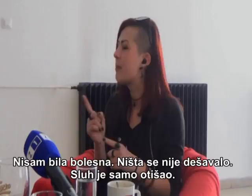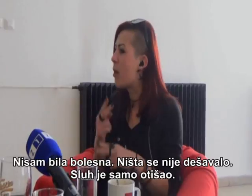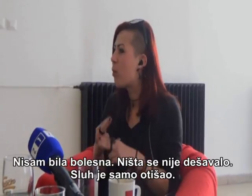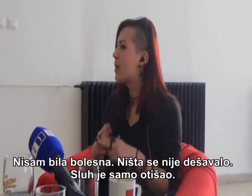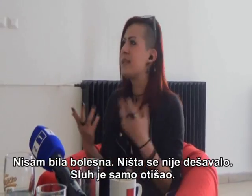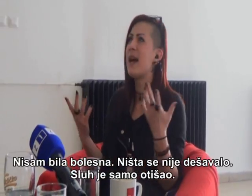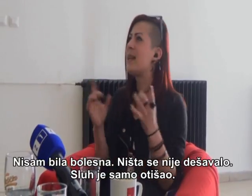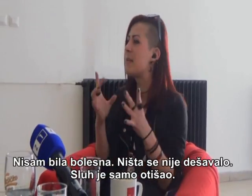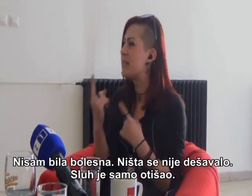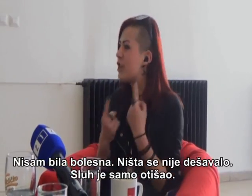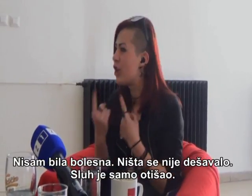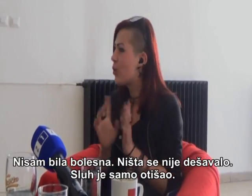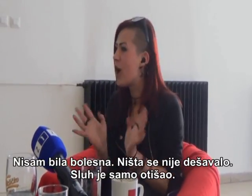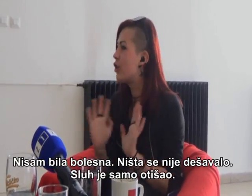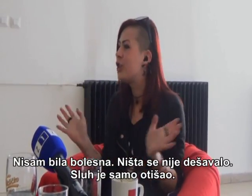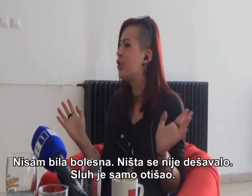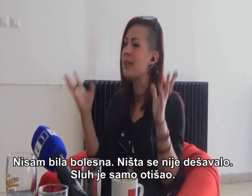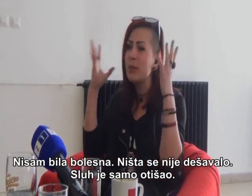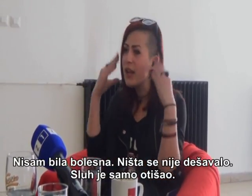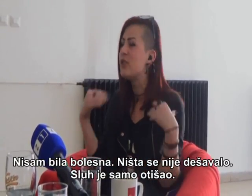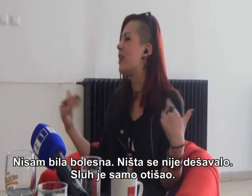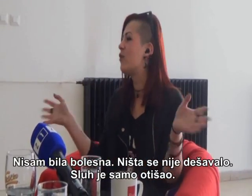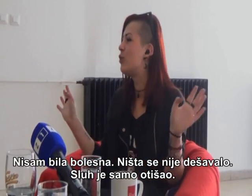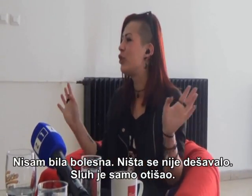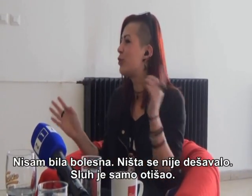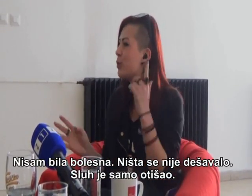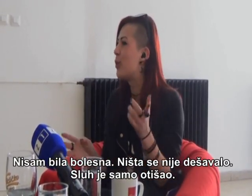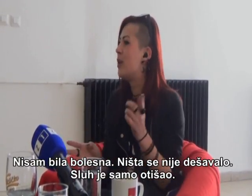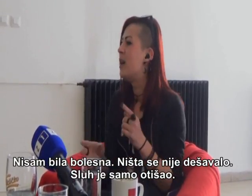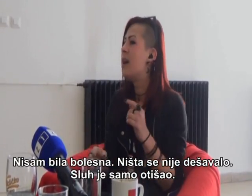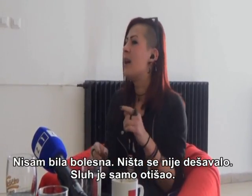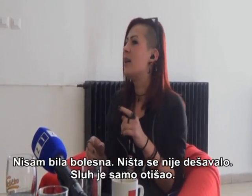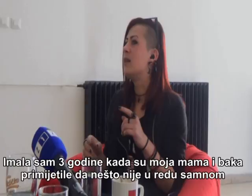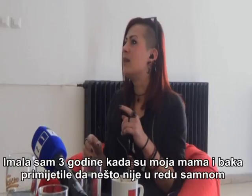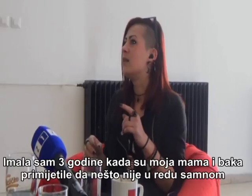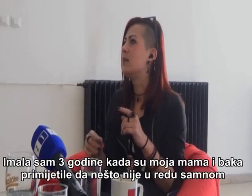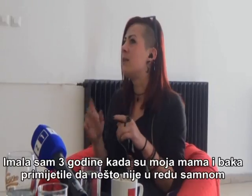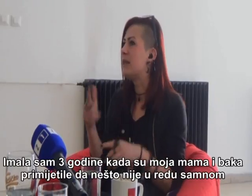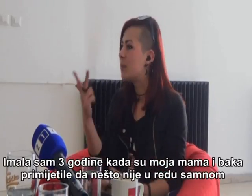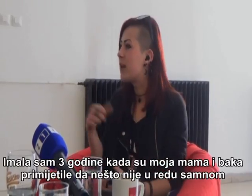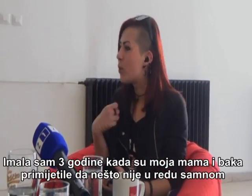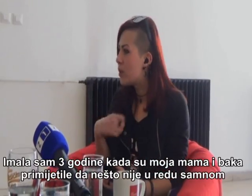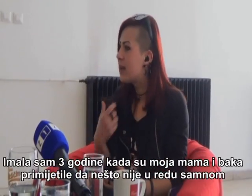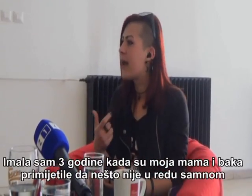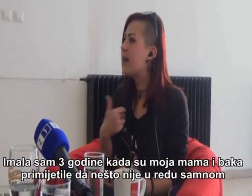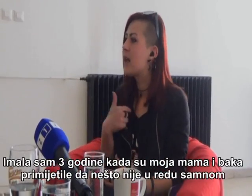bila bolestna, nije mi ti nisam kvatila ništa. Samo jednostavno očiću sluh. Imala sam 3 godine kad je